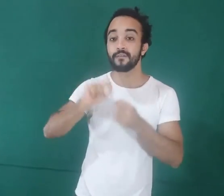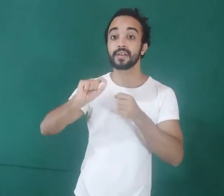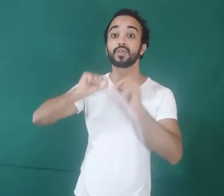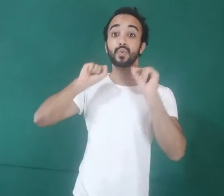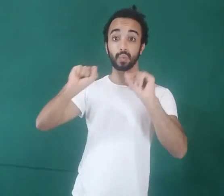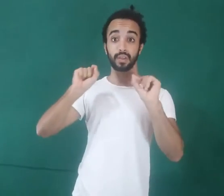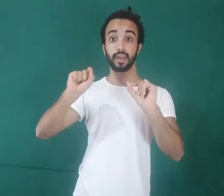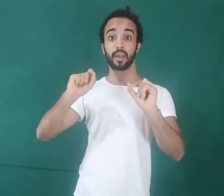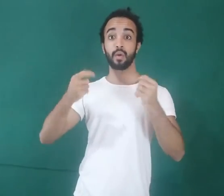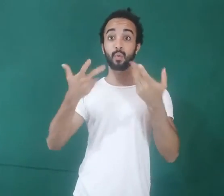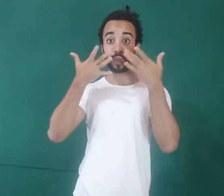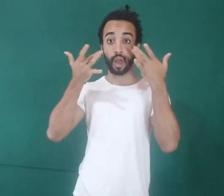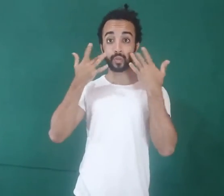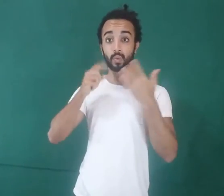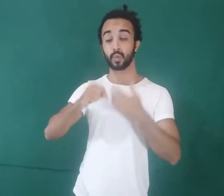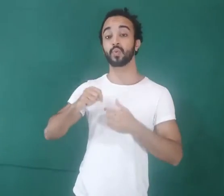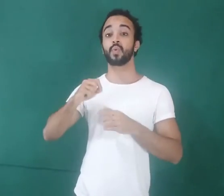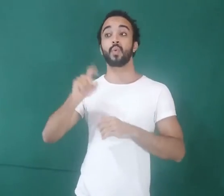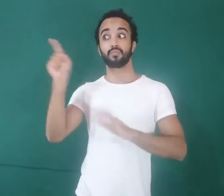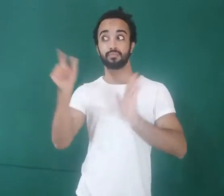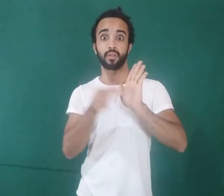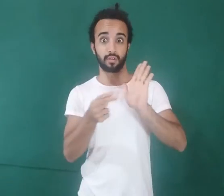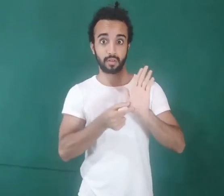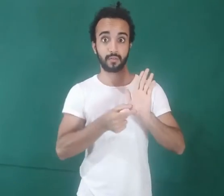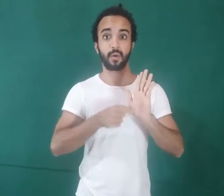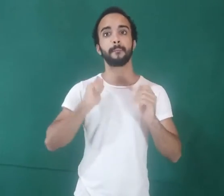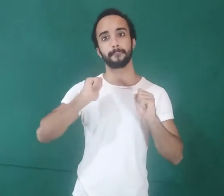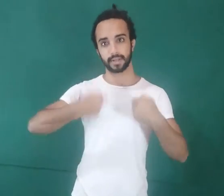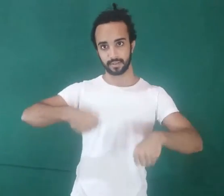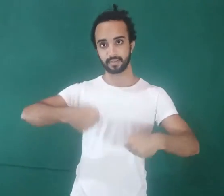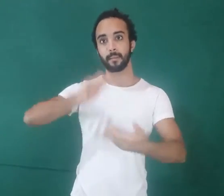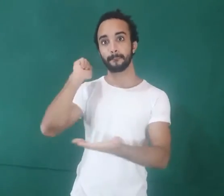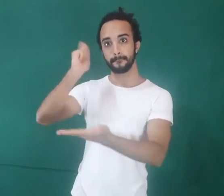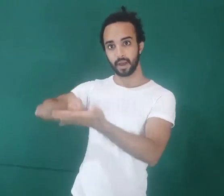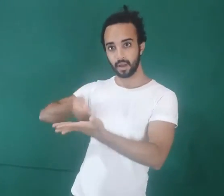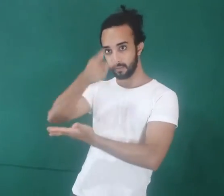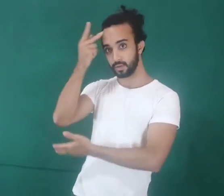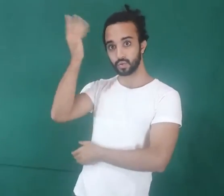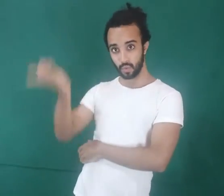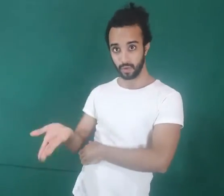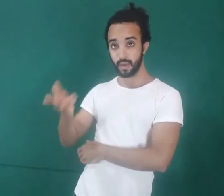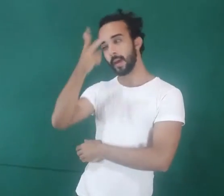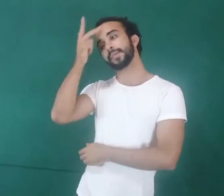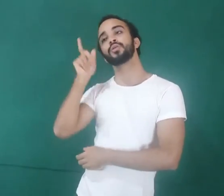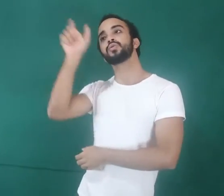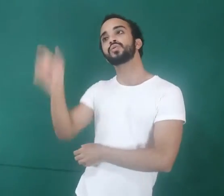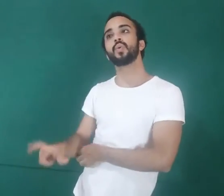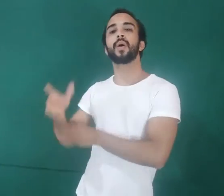OnlyFans? Porque para acessar o OnlyFans, você tem que pagar para essa pessoa. Essa pessoa, ela libera conteúdo exclusivo para você.